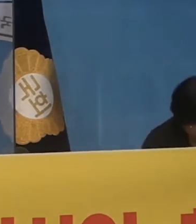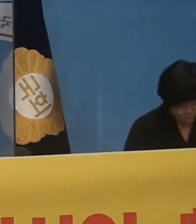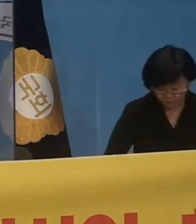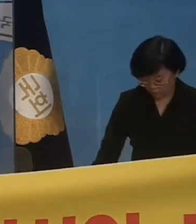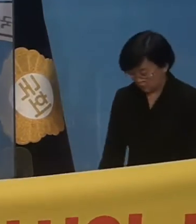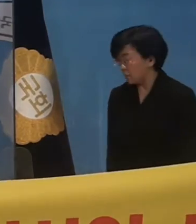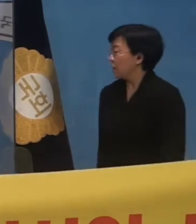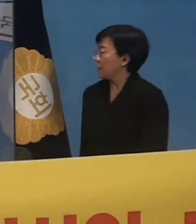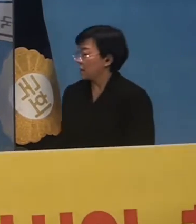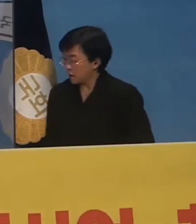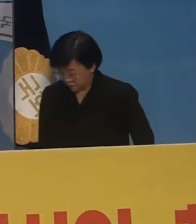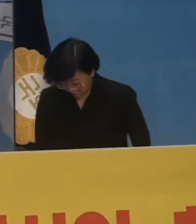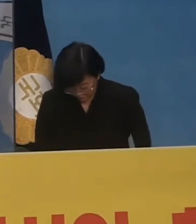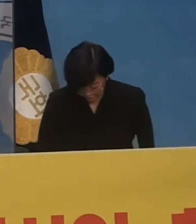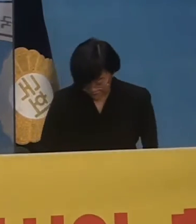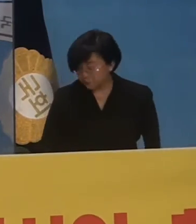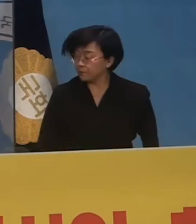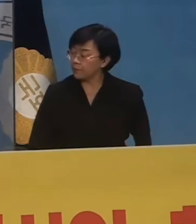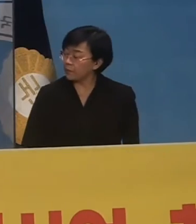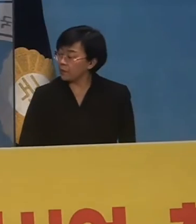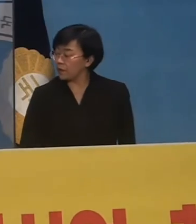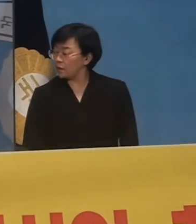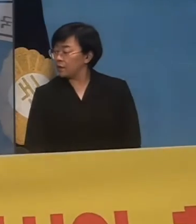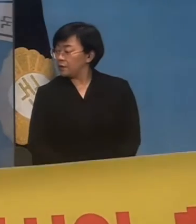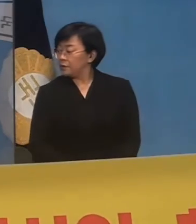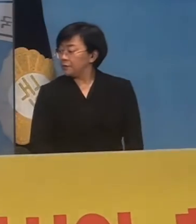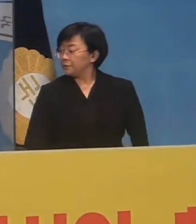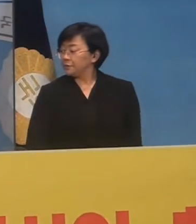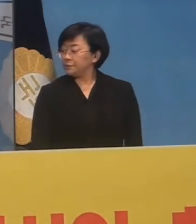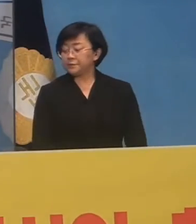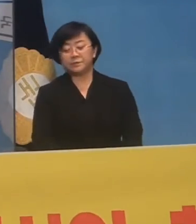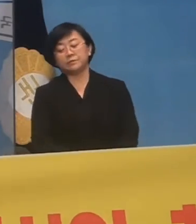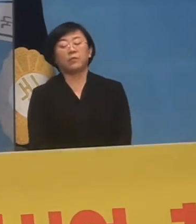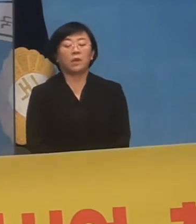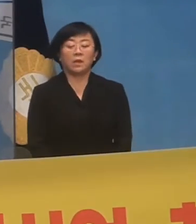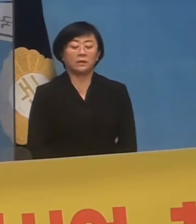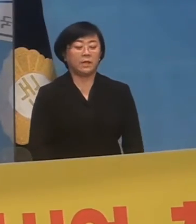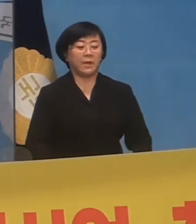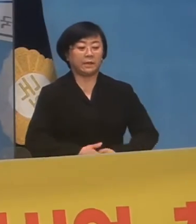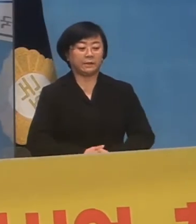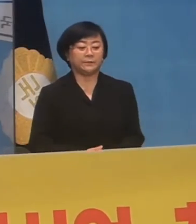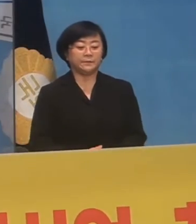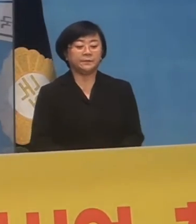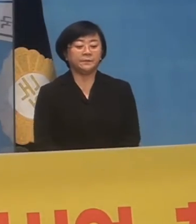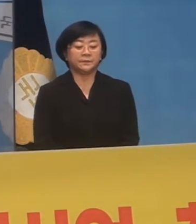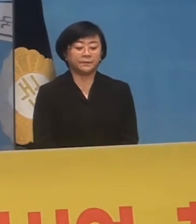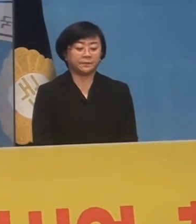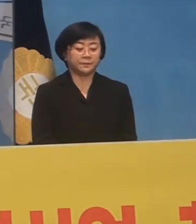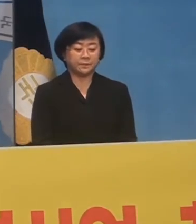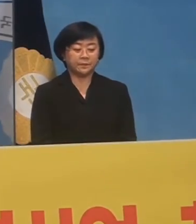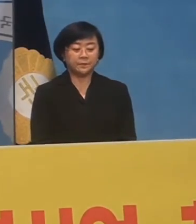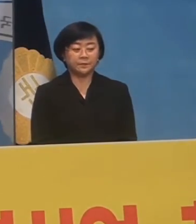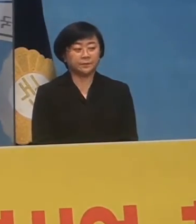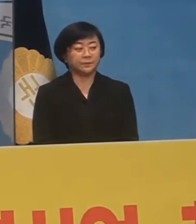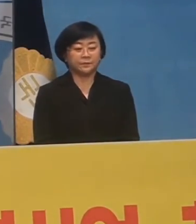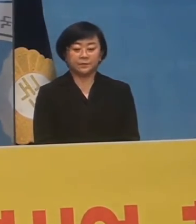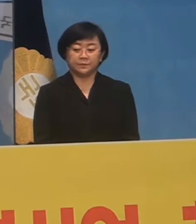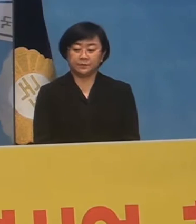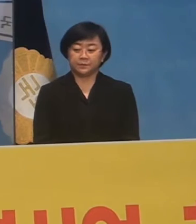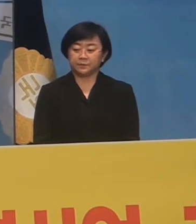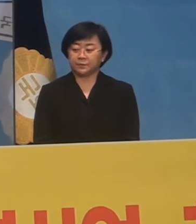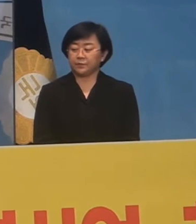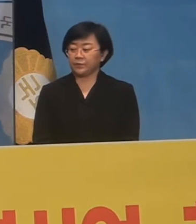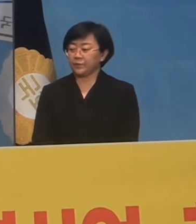눌러. 그리고 쭉 들어가서 맞추면 돼. 쭉 들어가서 더 들어가서. 눈 부분에